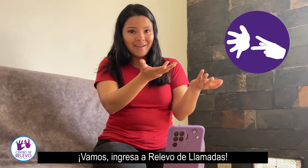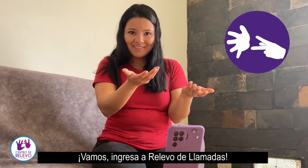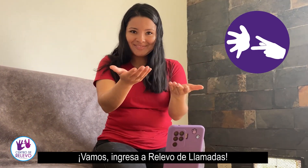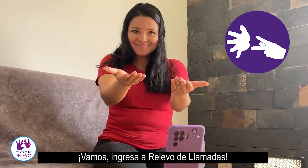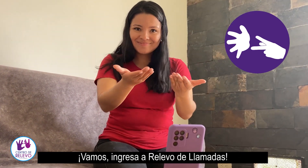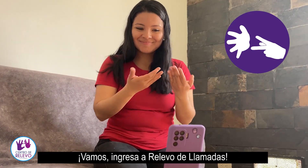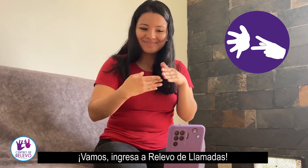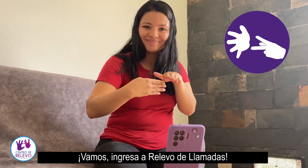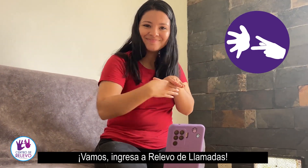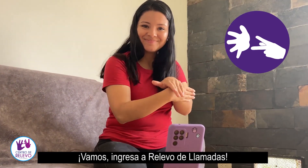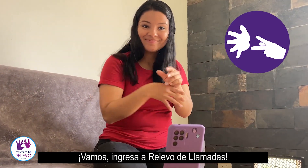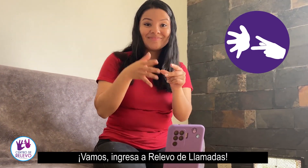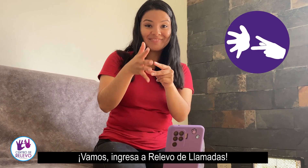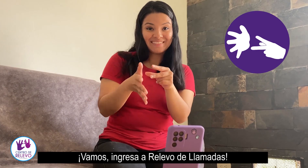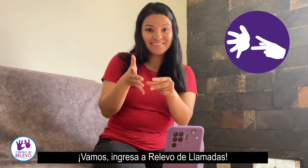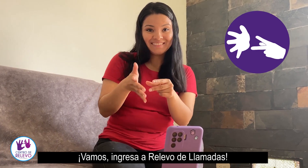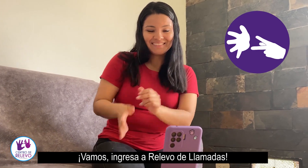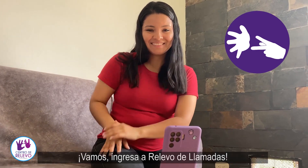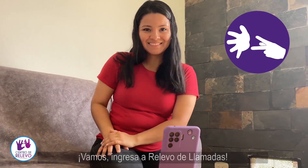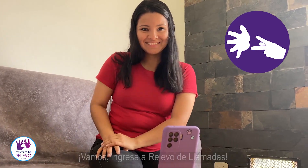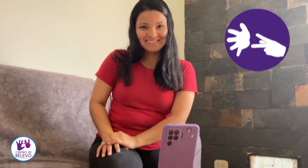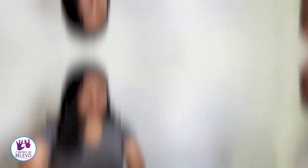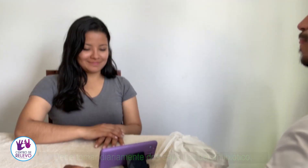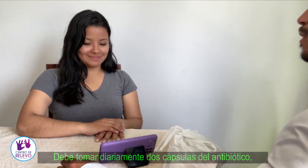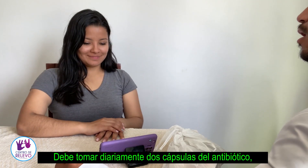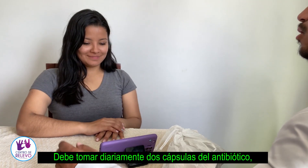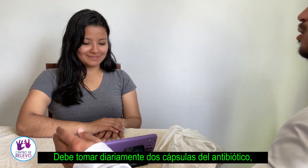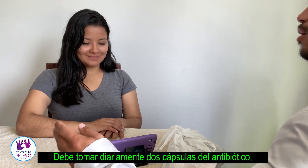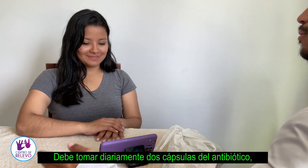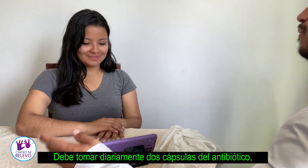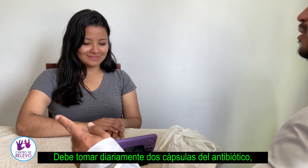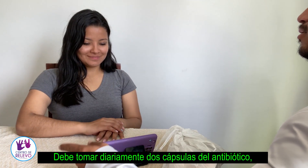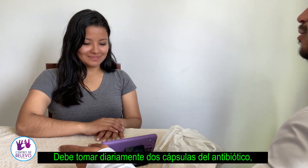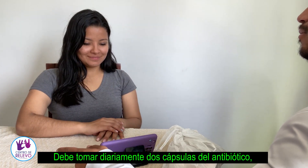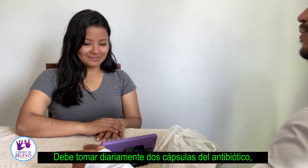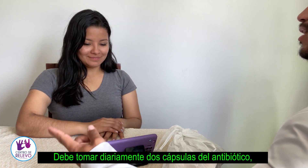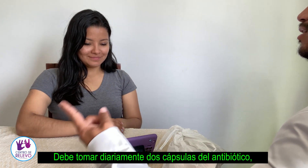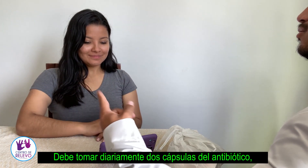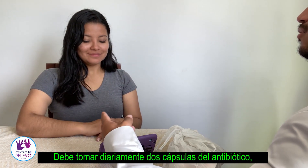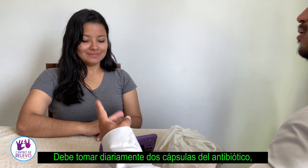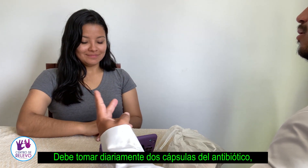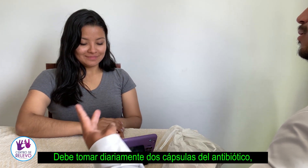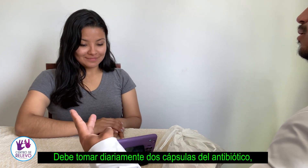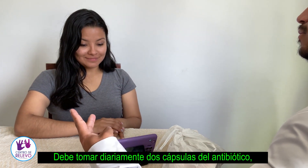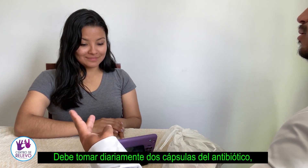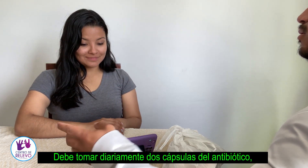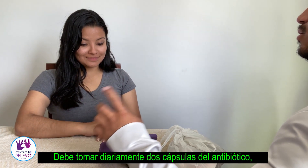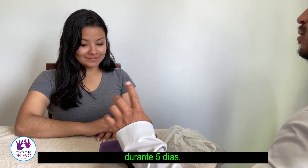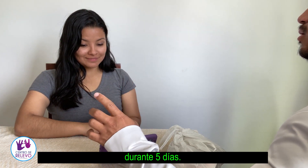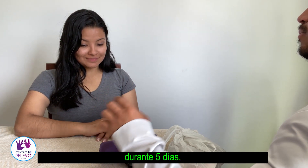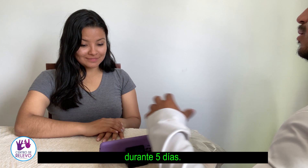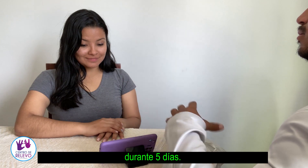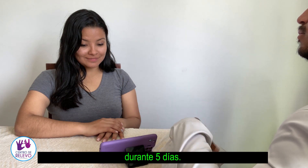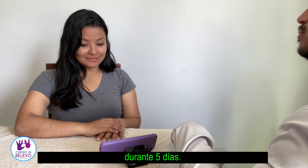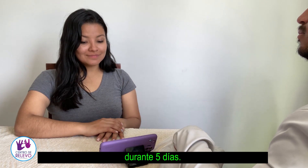Vamos, ingresa a relevo de llamadas. Debe tomar diariamente 2 cápsulas del antibiótico durante 5 días.